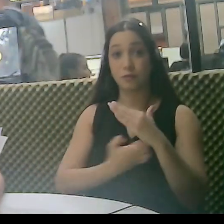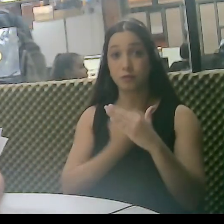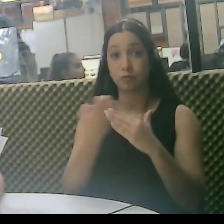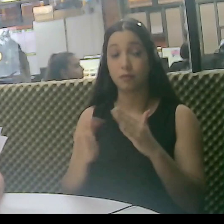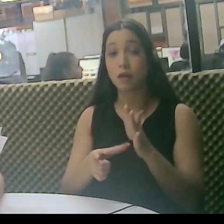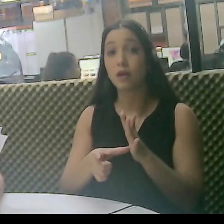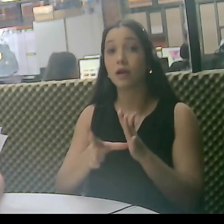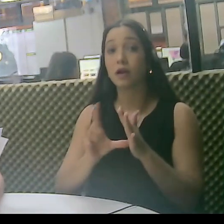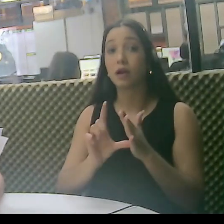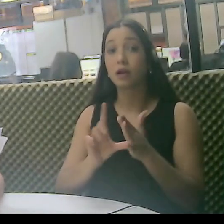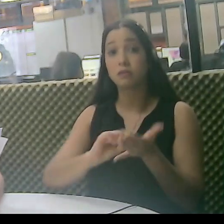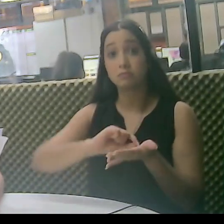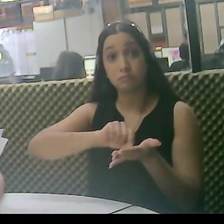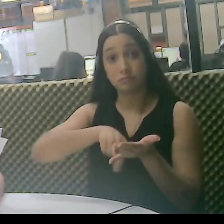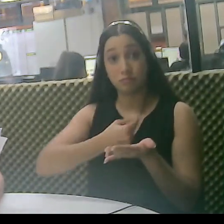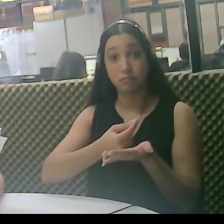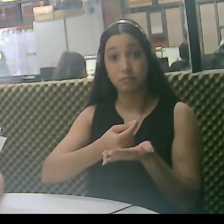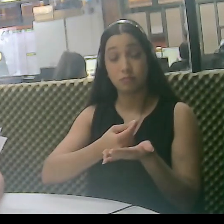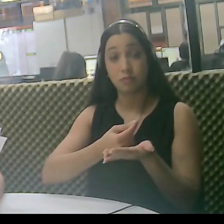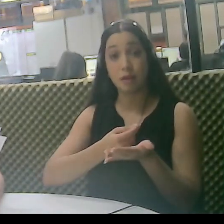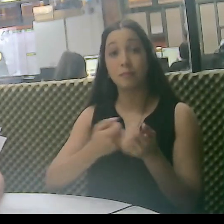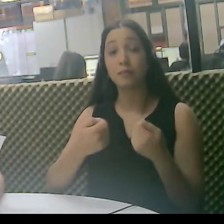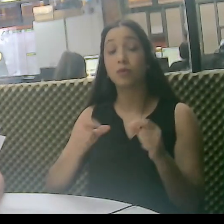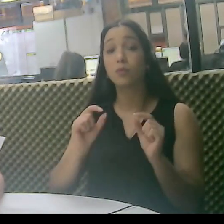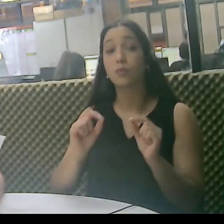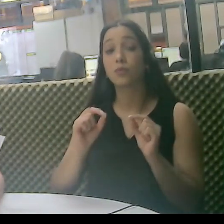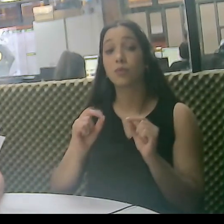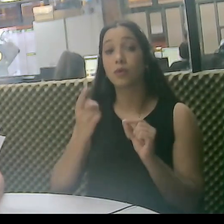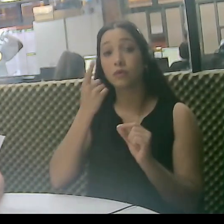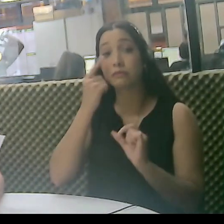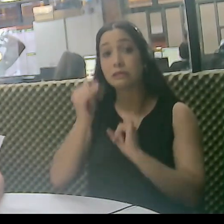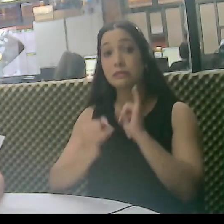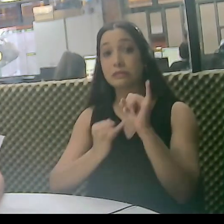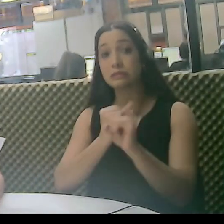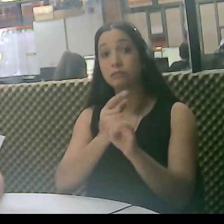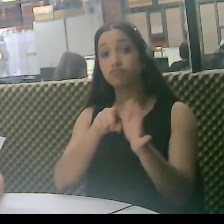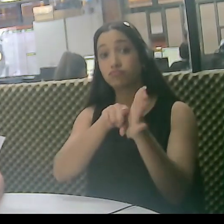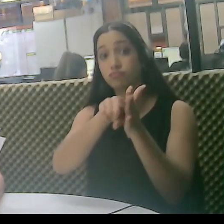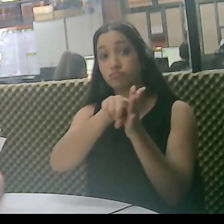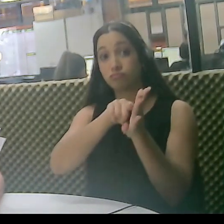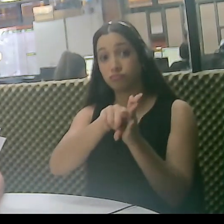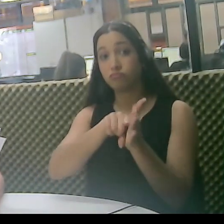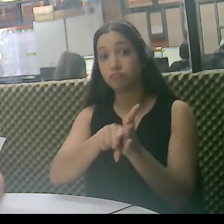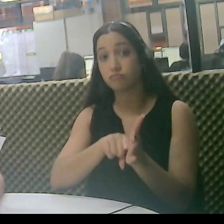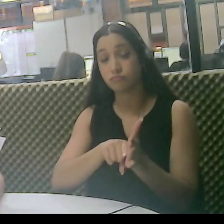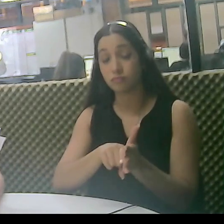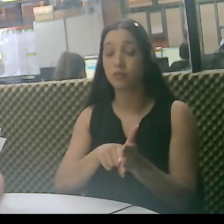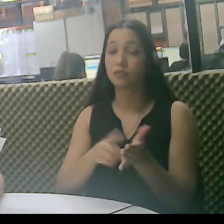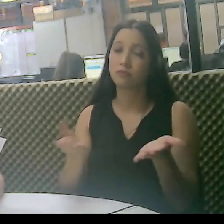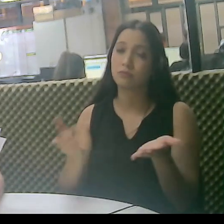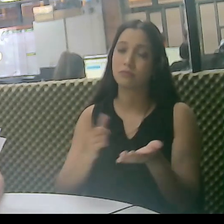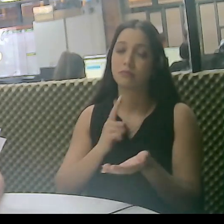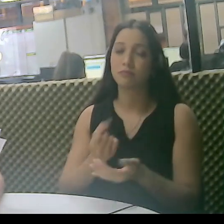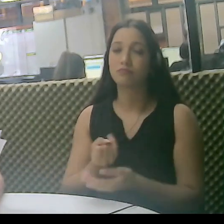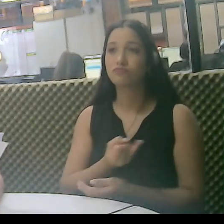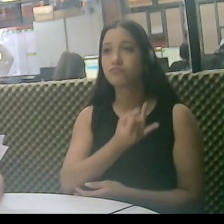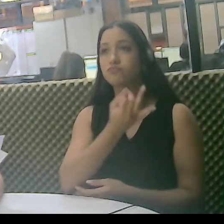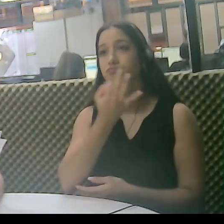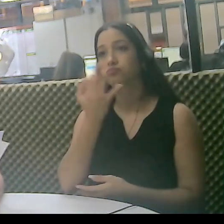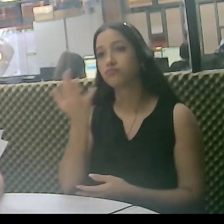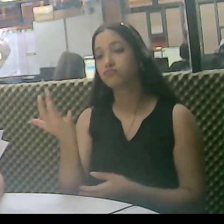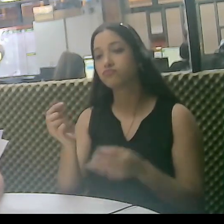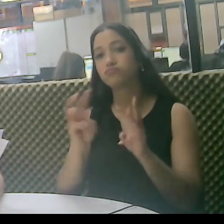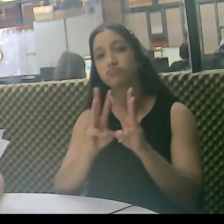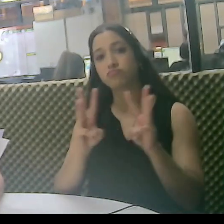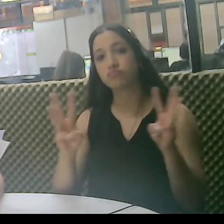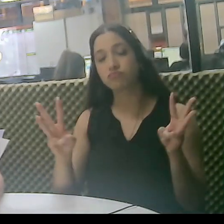fechar qualquer pacote, é importante usar os recursos que a internet oferece a seu favor. Hoje, existem várias ferramentas na